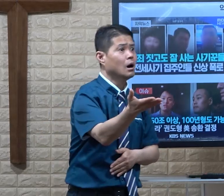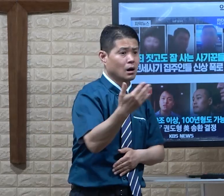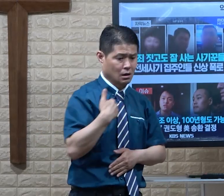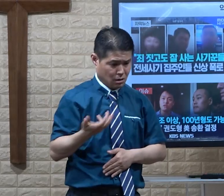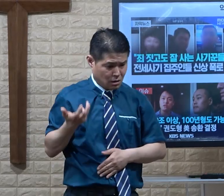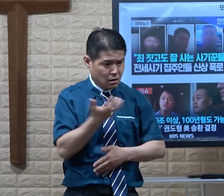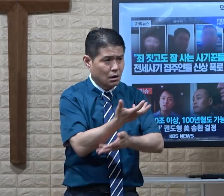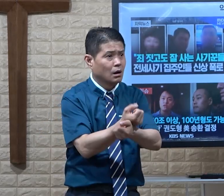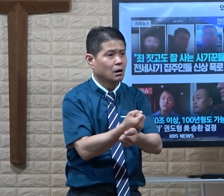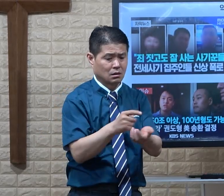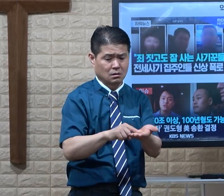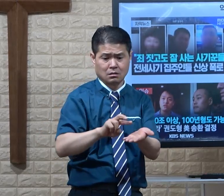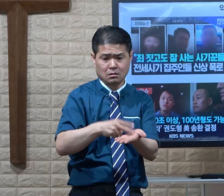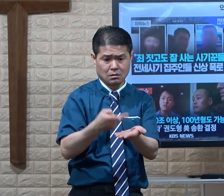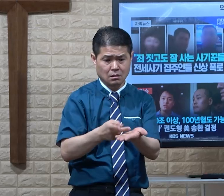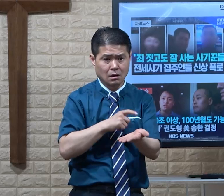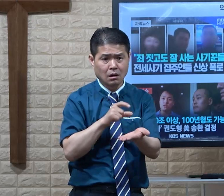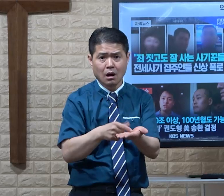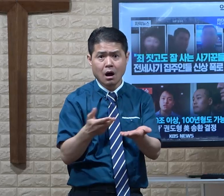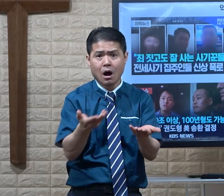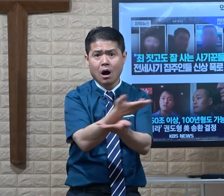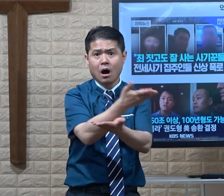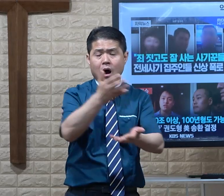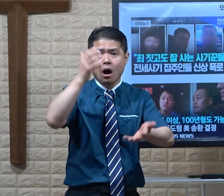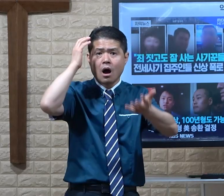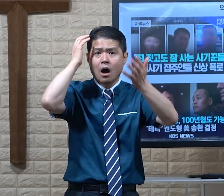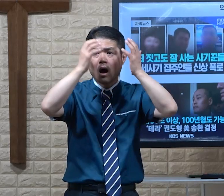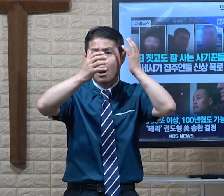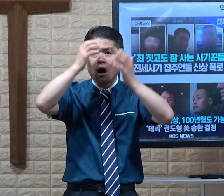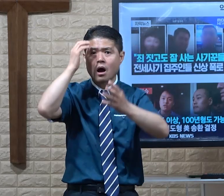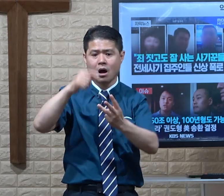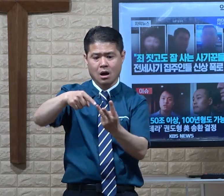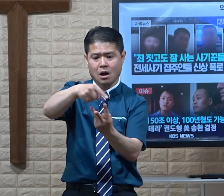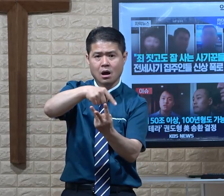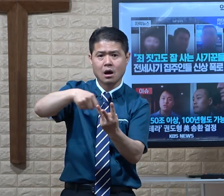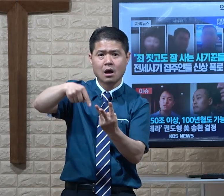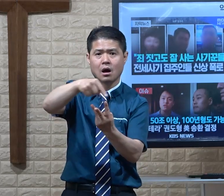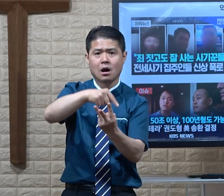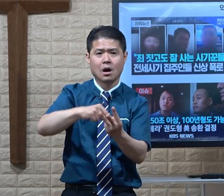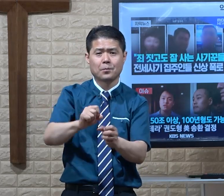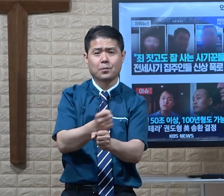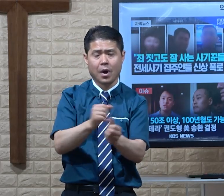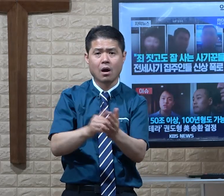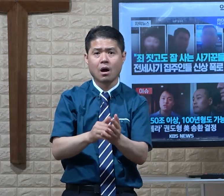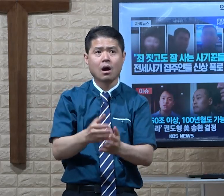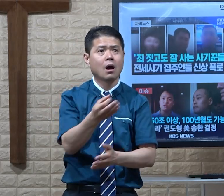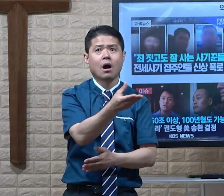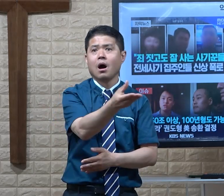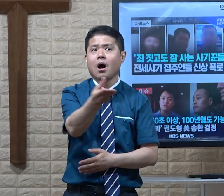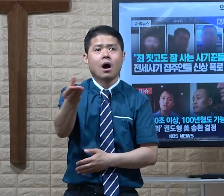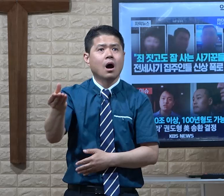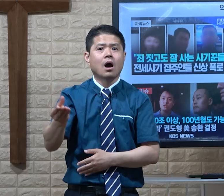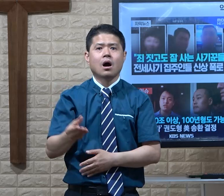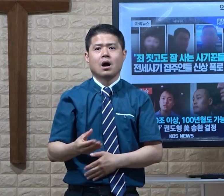행해가는 것입니다. 돈을 받지도 못하고 자신의 서류상에 이름도 없는 그 이름 모를